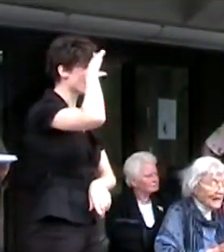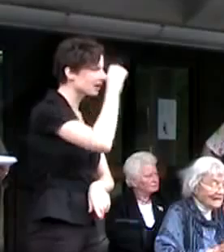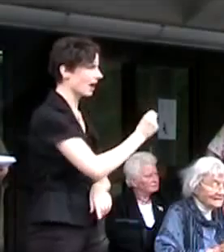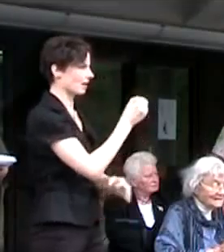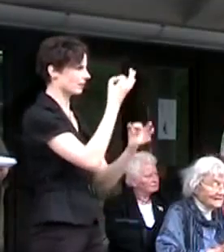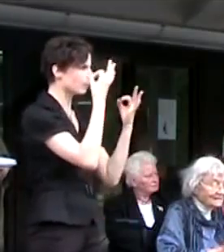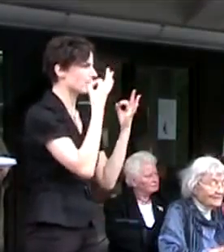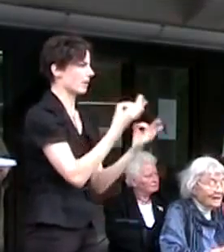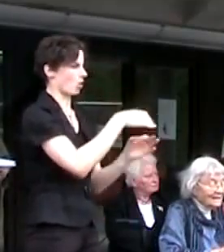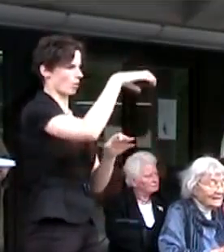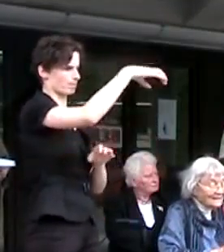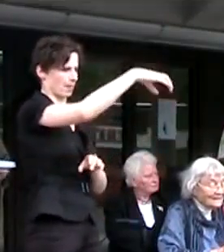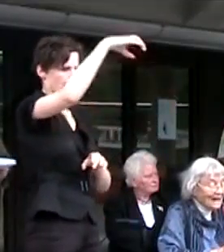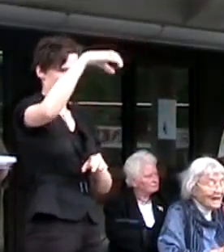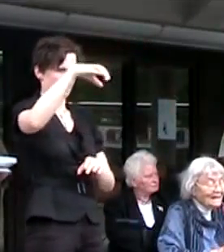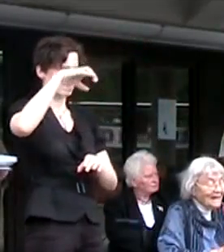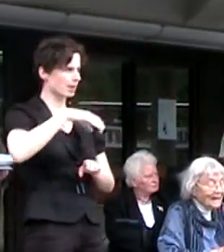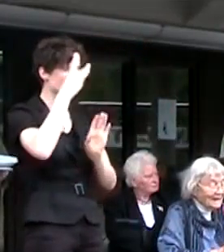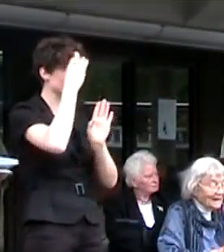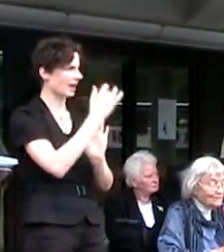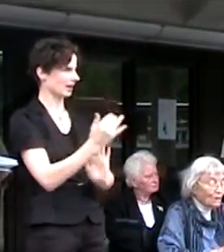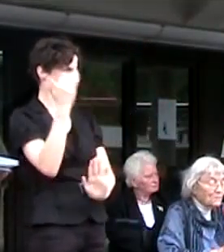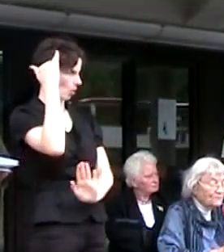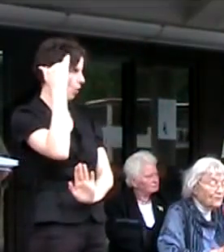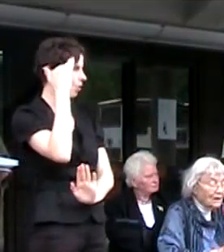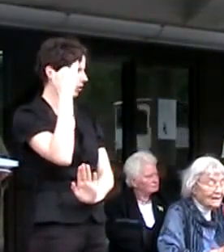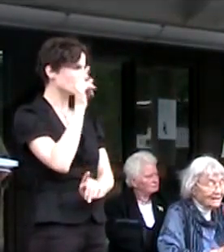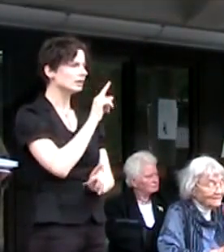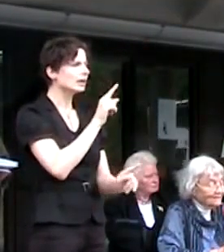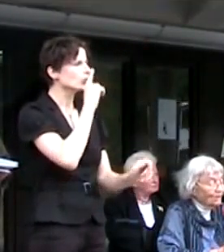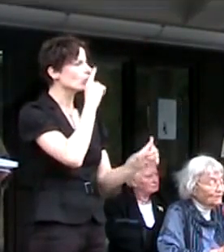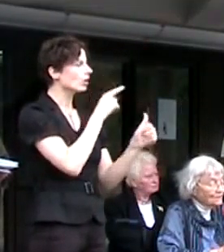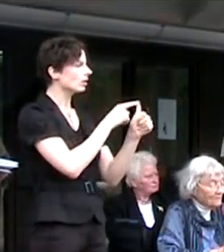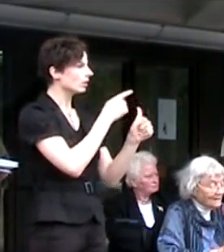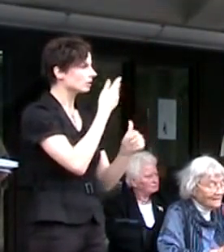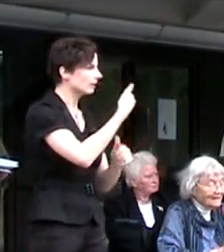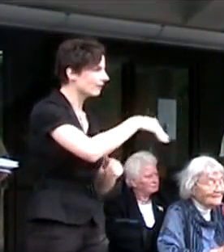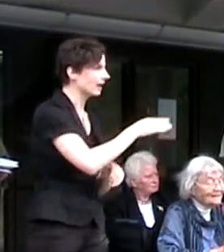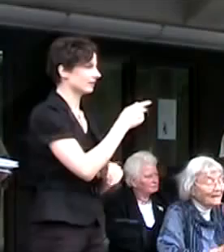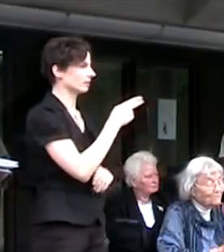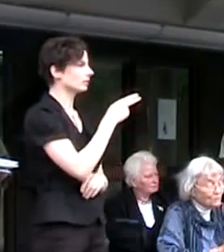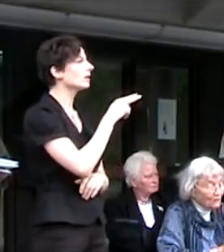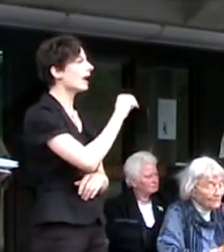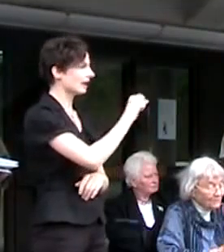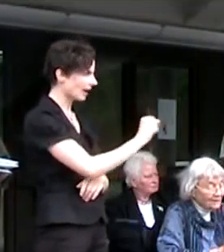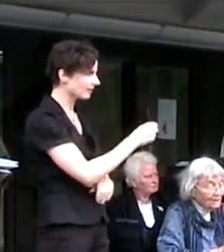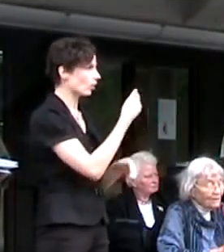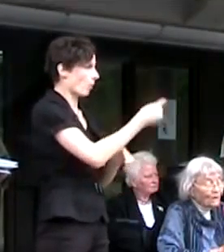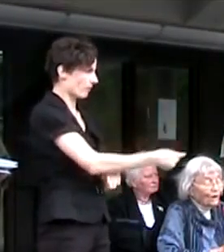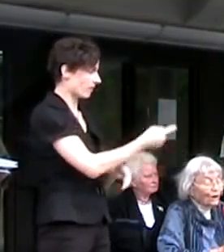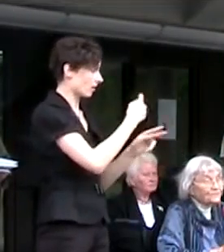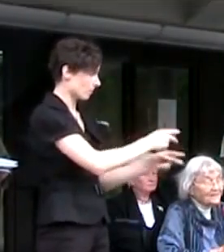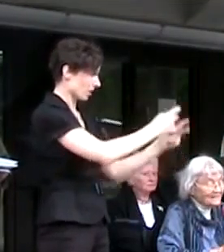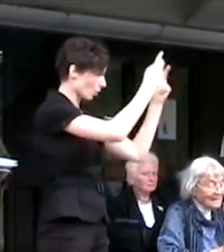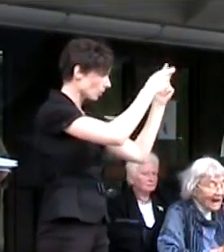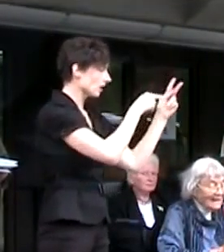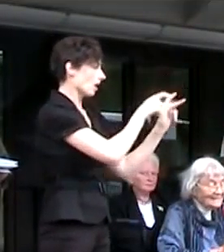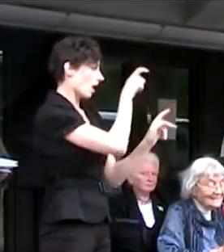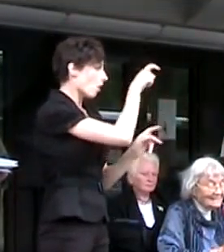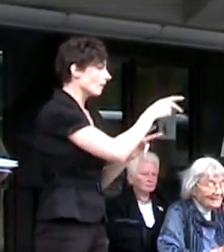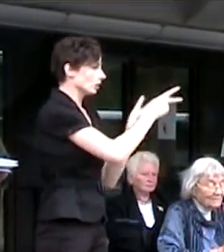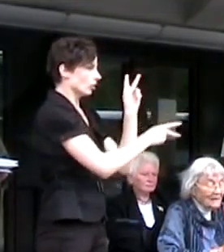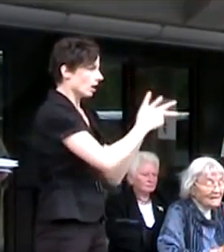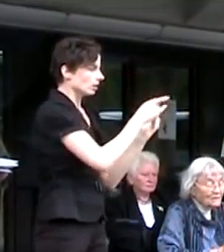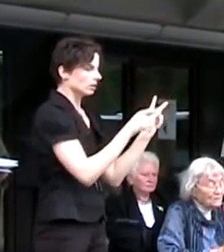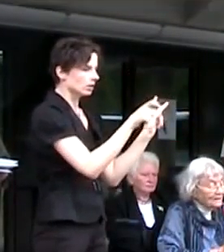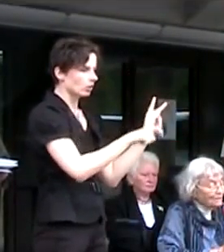Versicherung ernst ist, dass es keine NS-Opfer erster und zweiter Klasse geben solle. Oft sind es